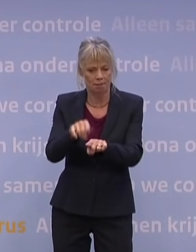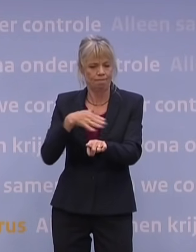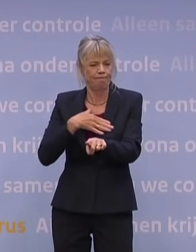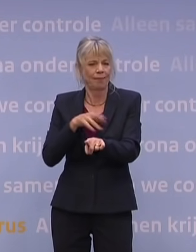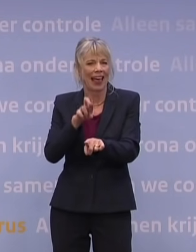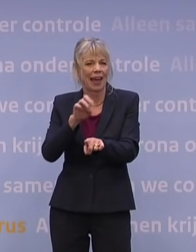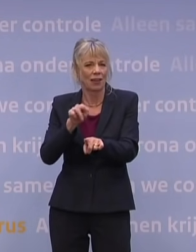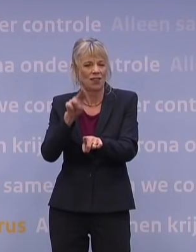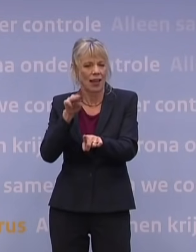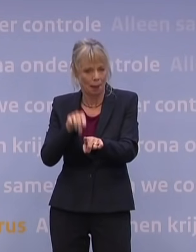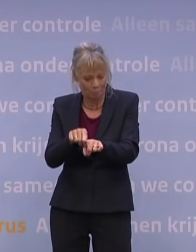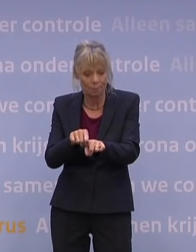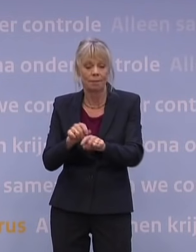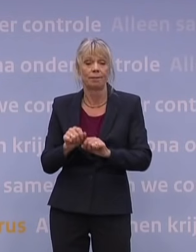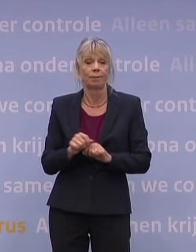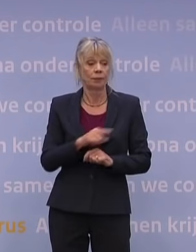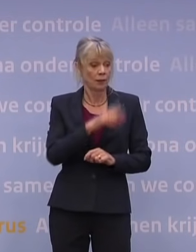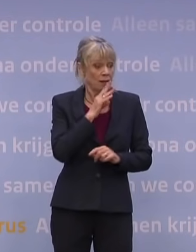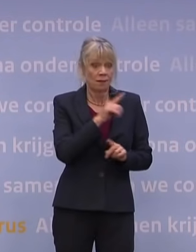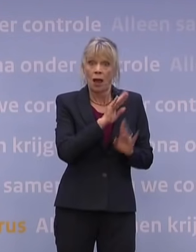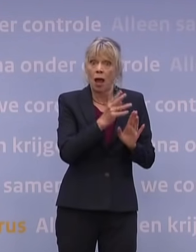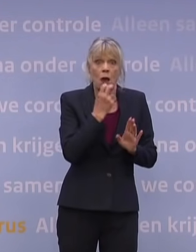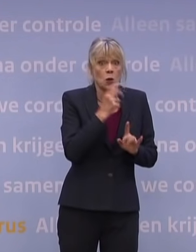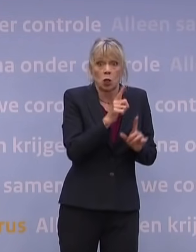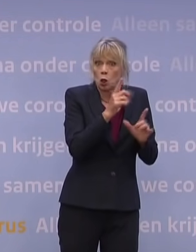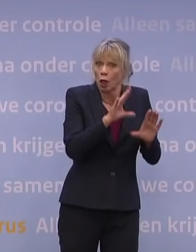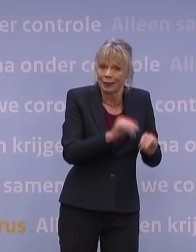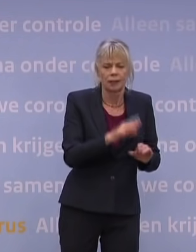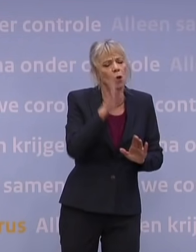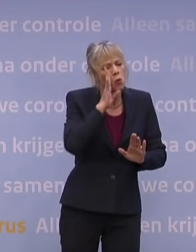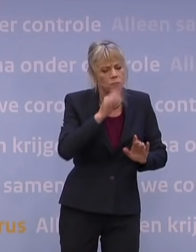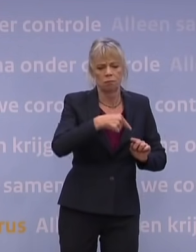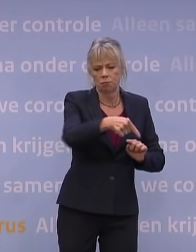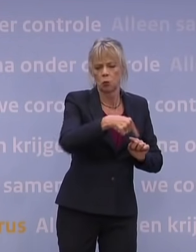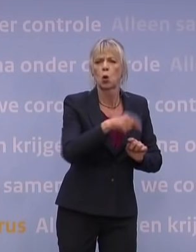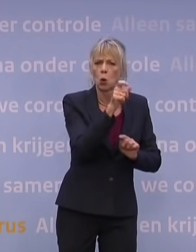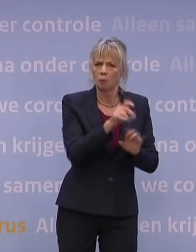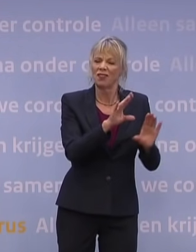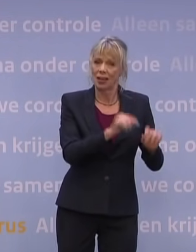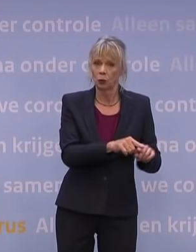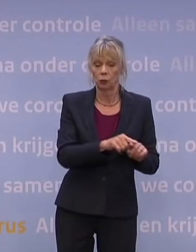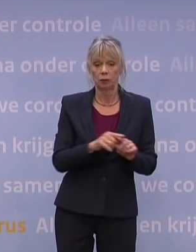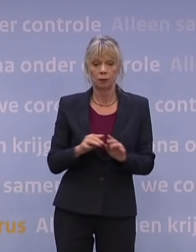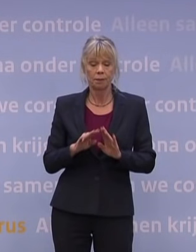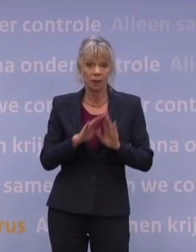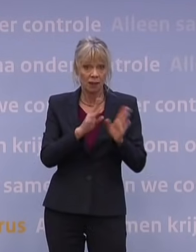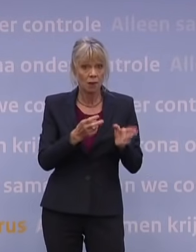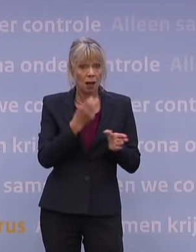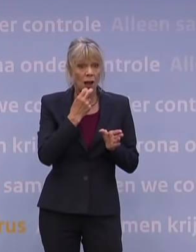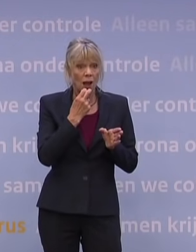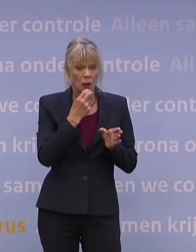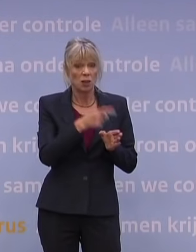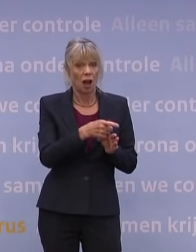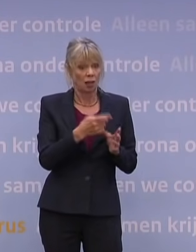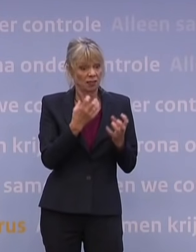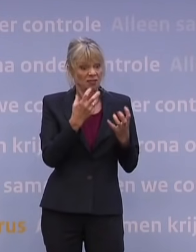Voor zover dat nog niet is gebeurd, verwachten we echt dat ze dat de komende week gaan doen. En ik denk dat ook voor huisartsen is daar een heel groot belang bij natuurlijk. Die hebben ook geen zin om al die caravans aan hun